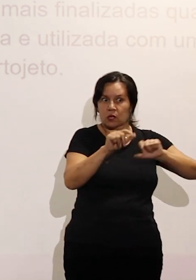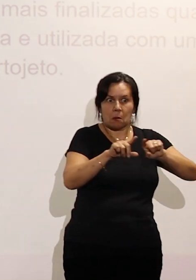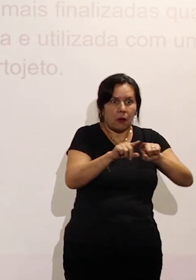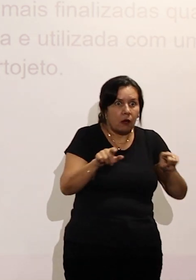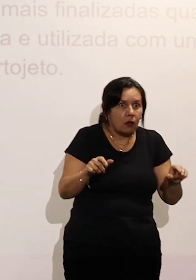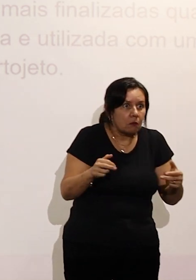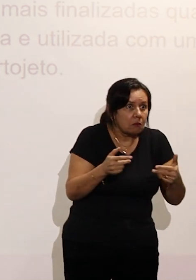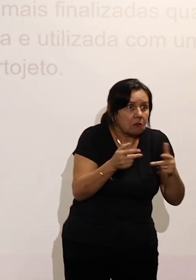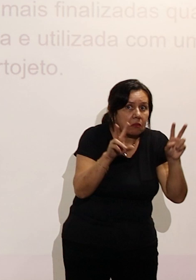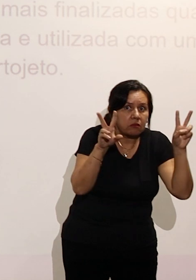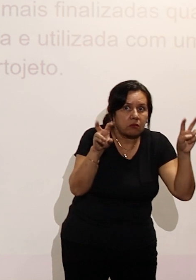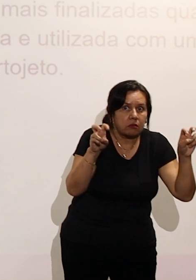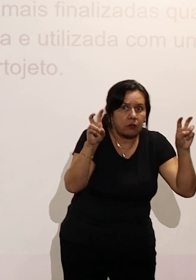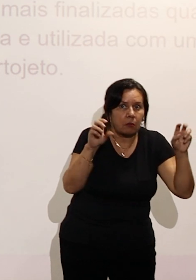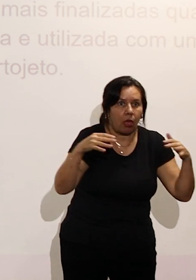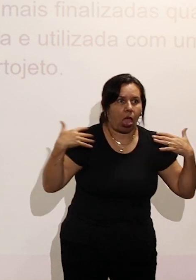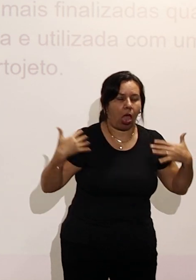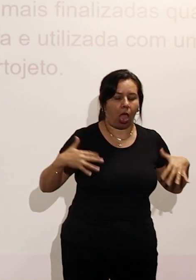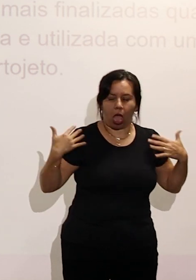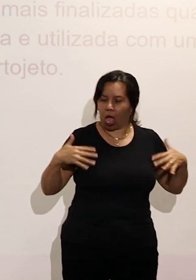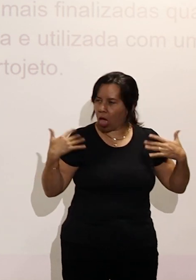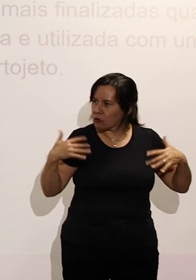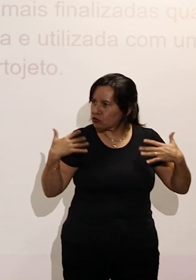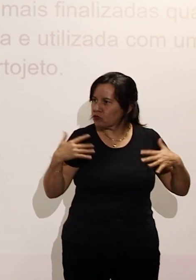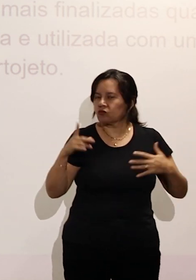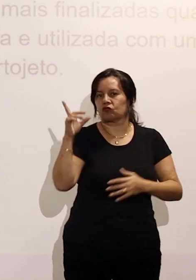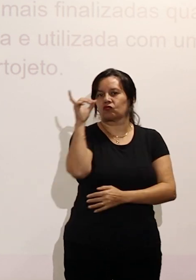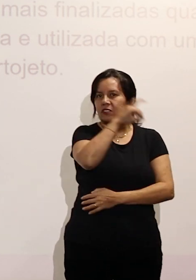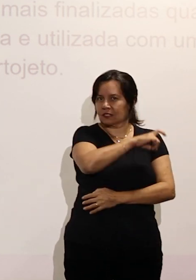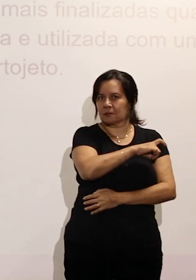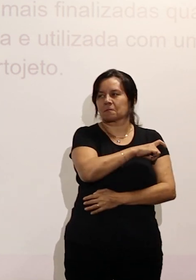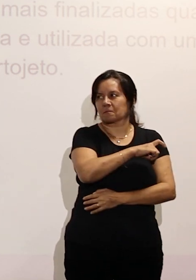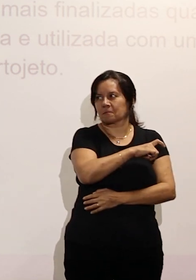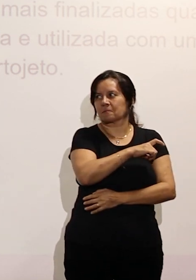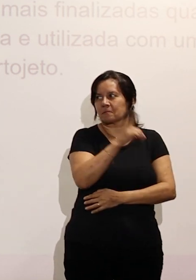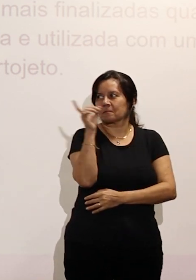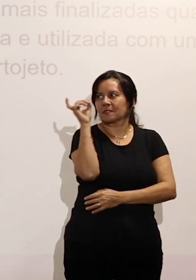coisas muito cabulosas, umas coisas muito assim, que eu fico...